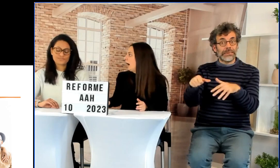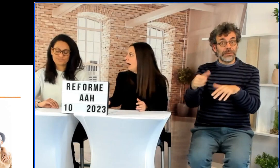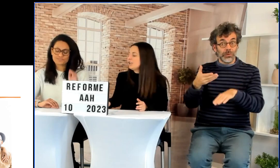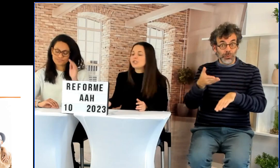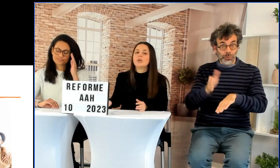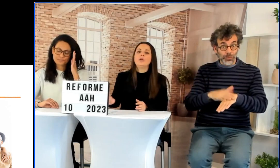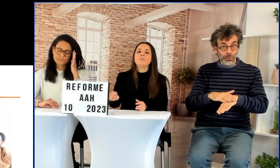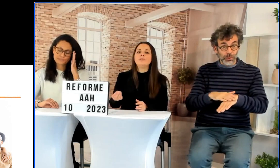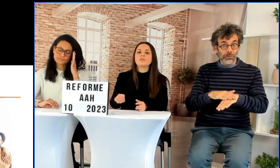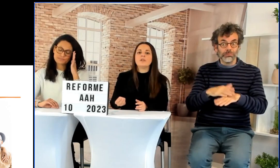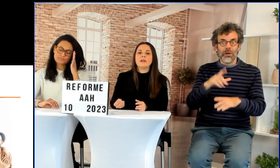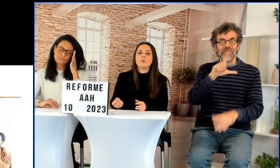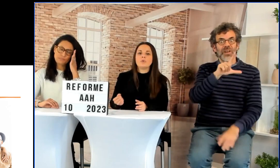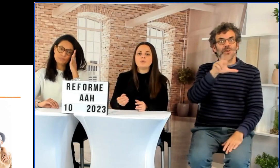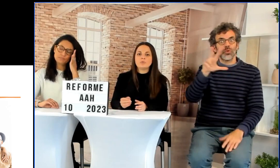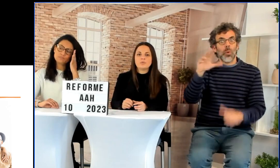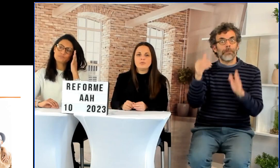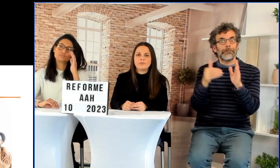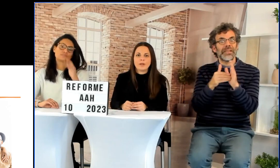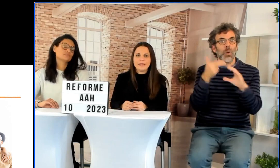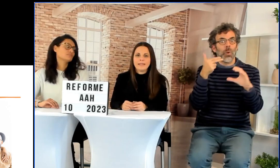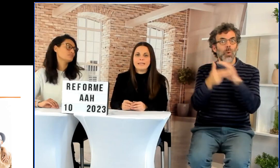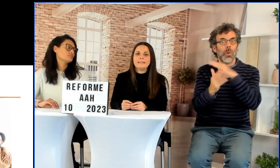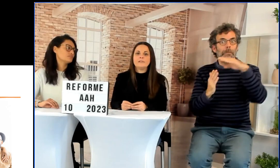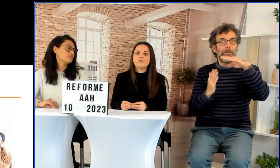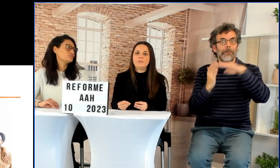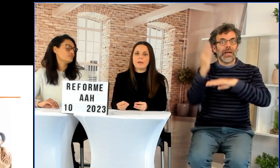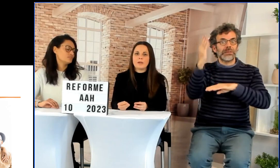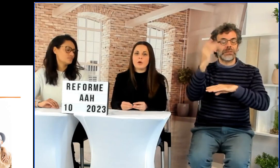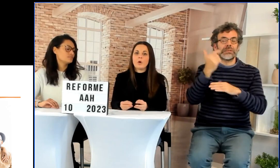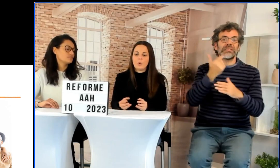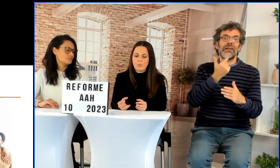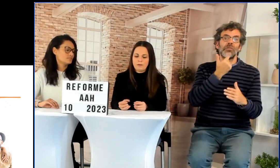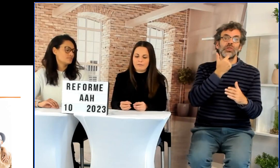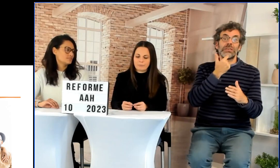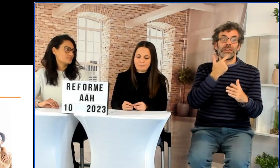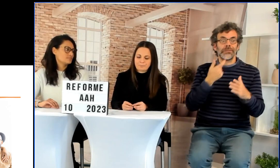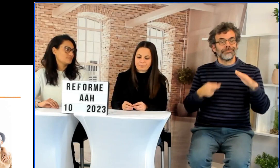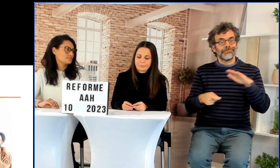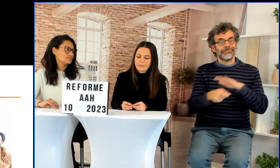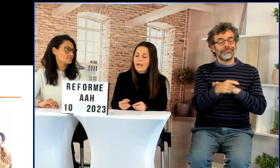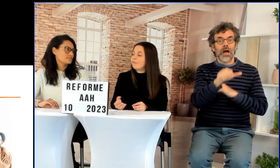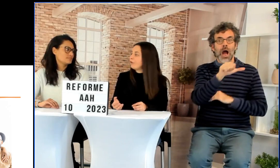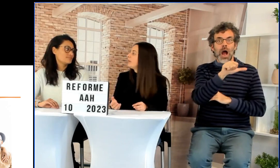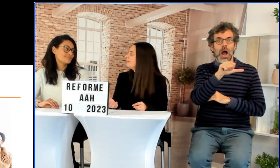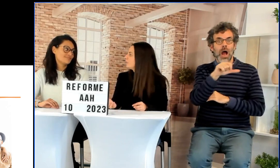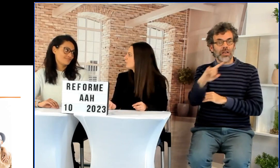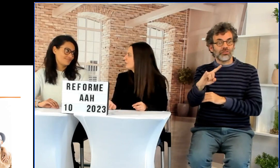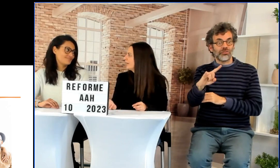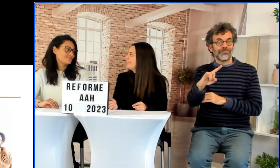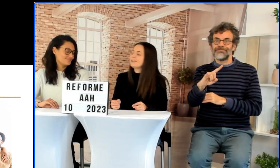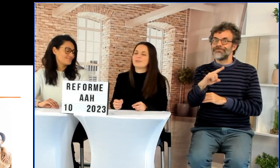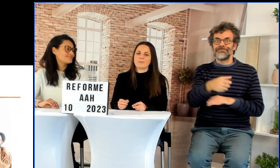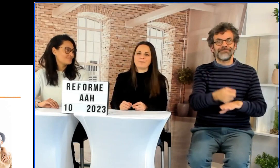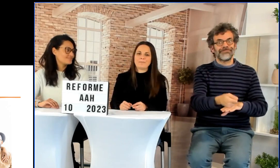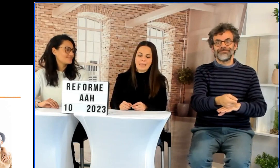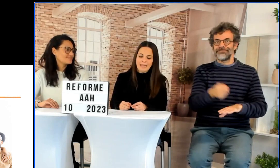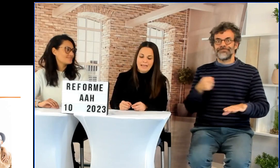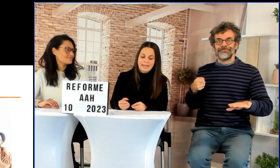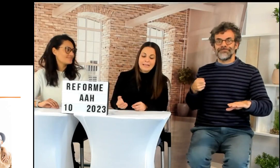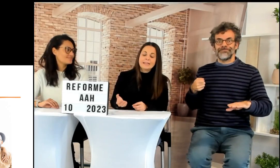droit AAH puisque les ressources du foyer étaient supérieures au plafond avant la